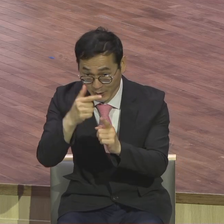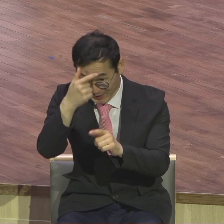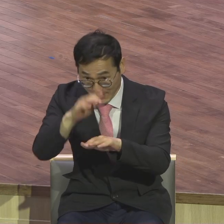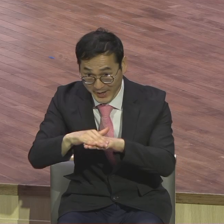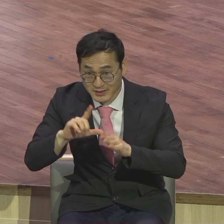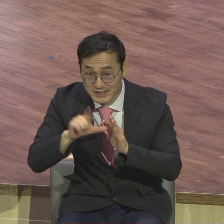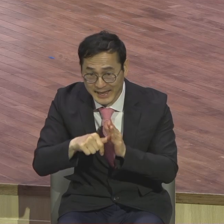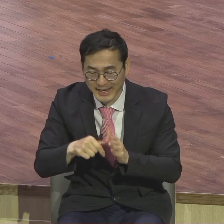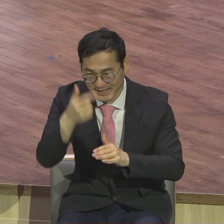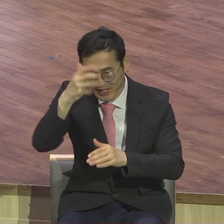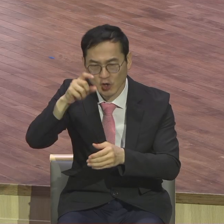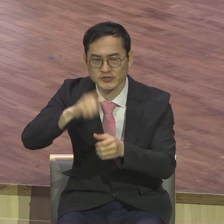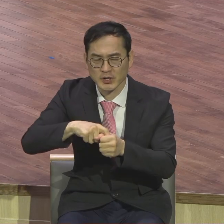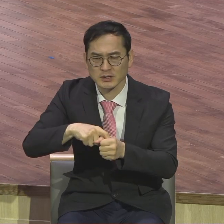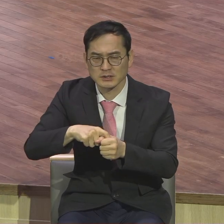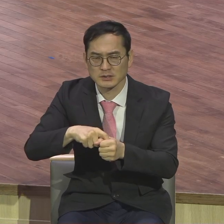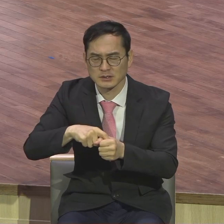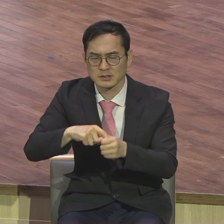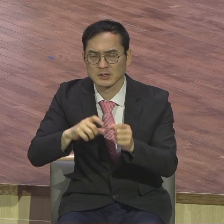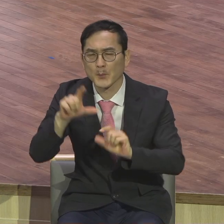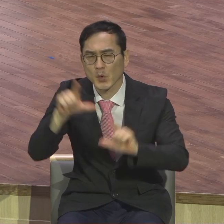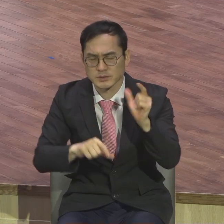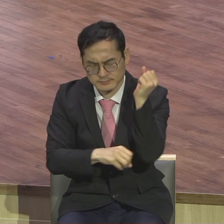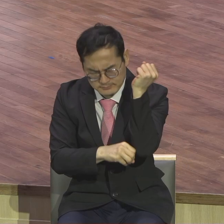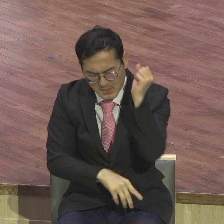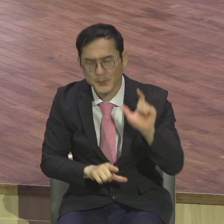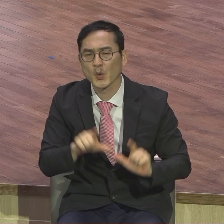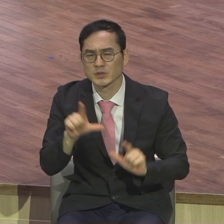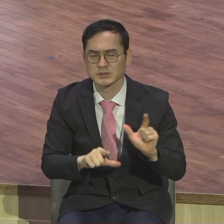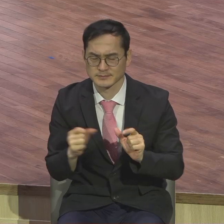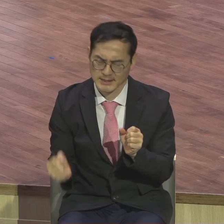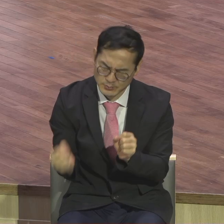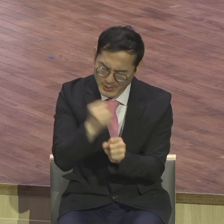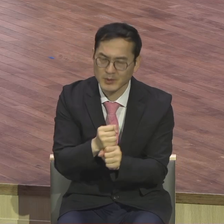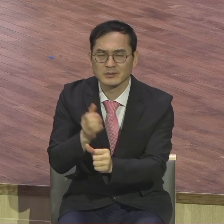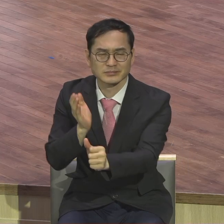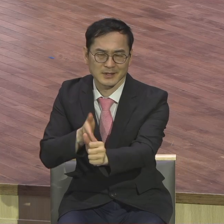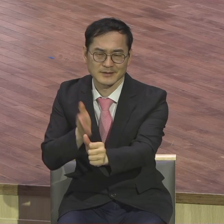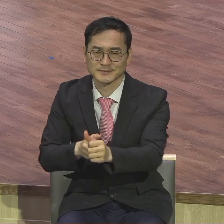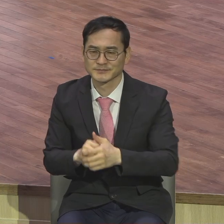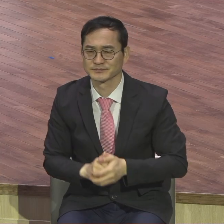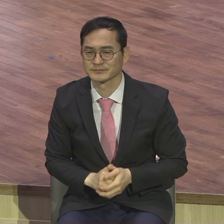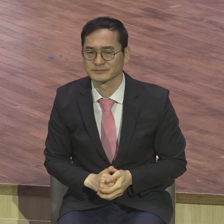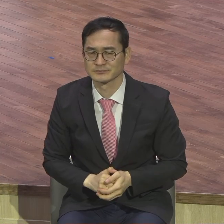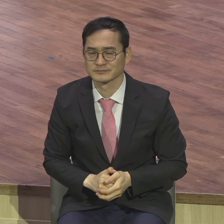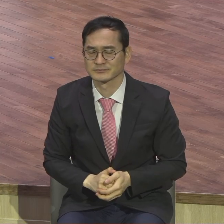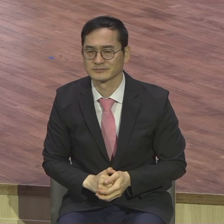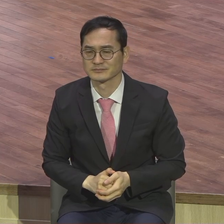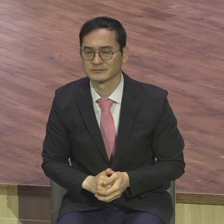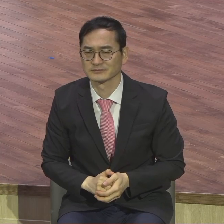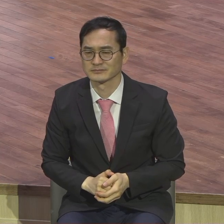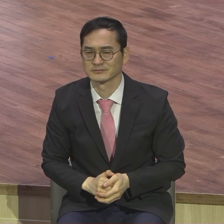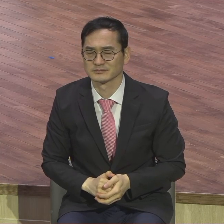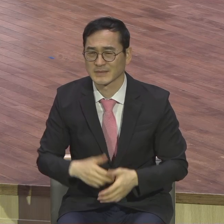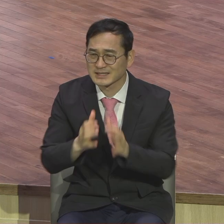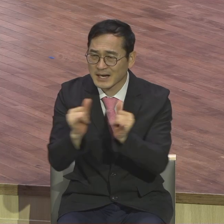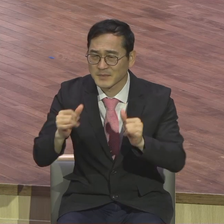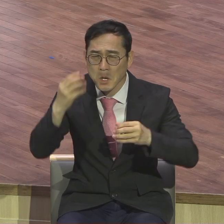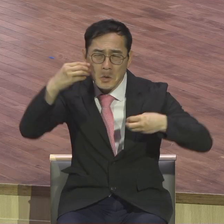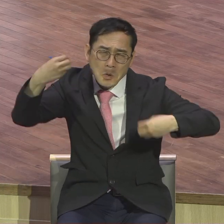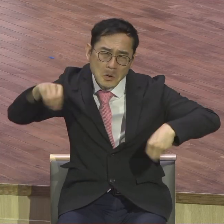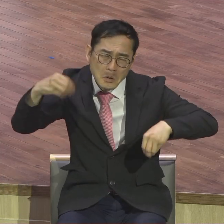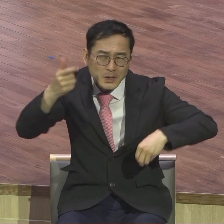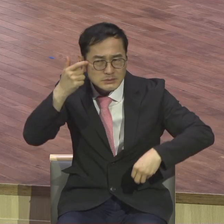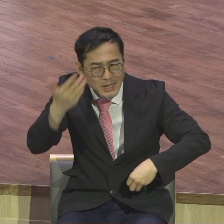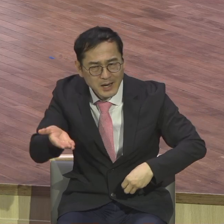내가 정말 영적인 삶을 살고 있나? 아니면 내가 형식적이냐? 아니면 사람들에게 보이려고 내가